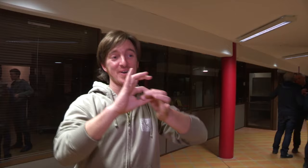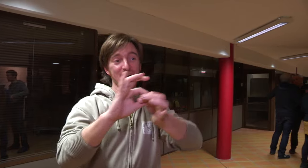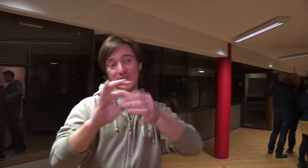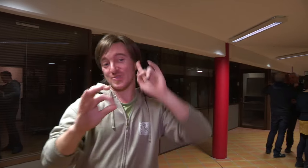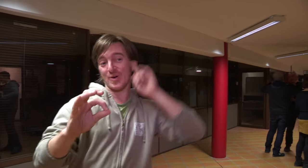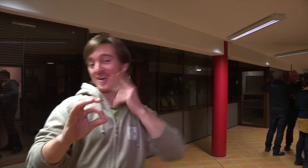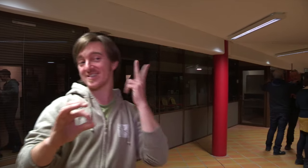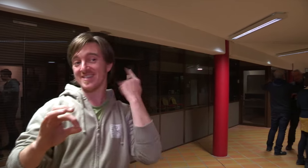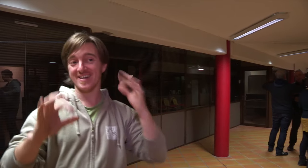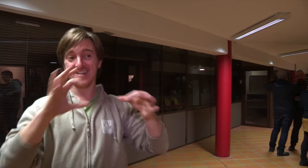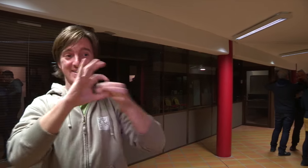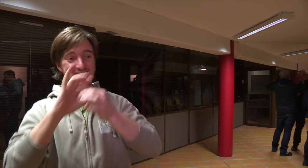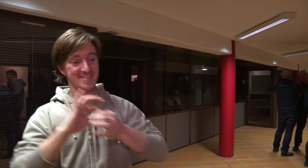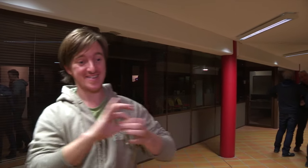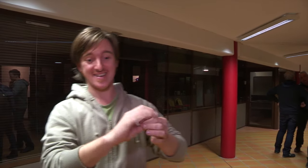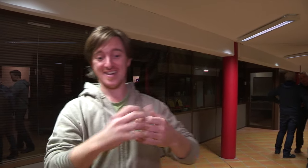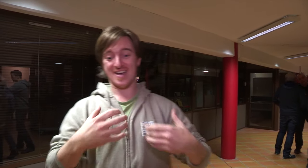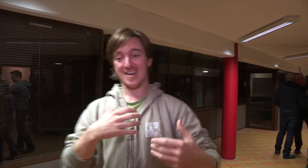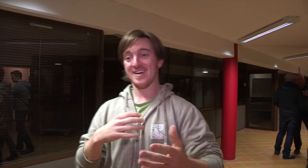Union sourd et entendant,